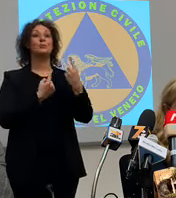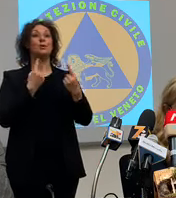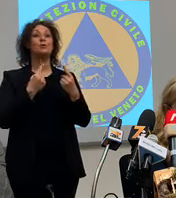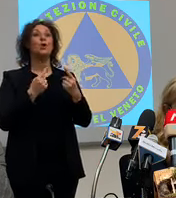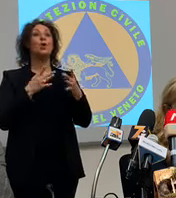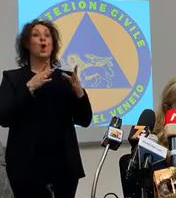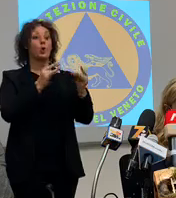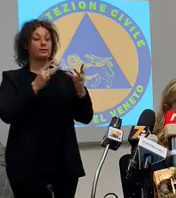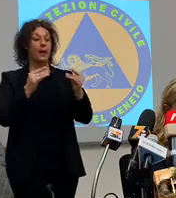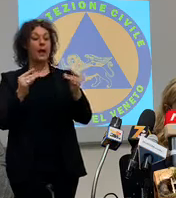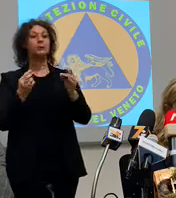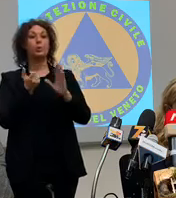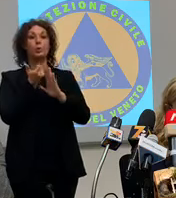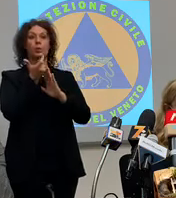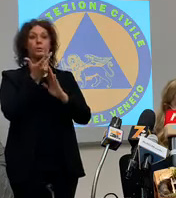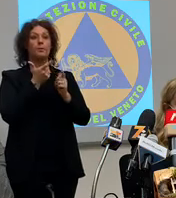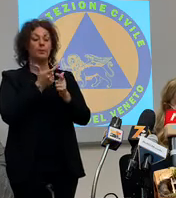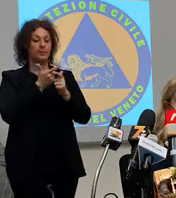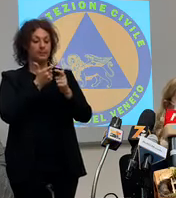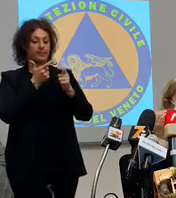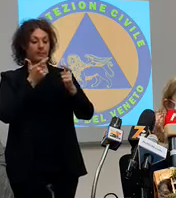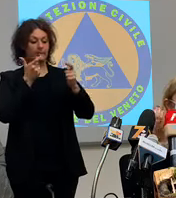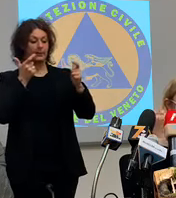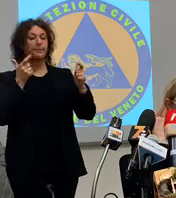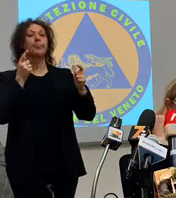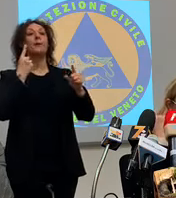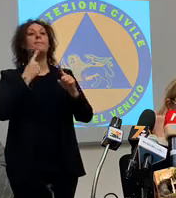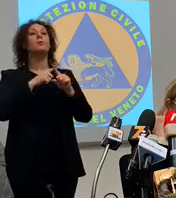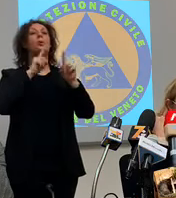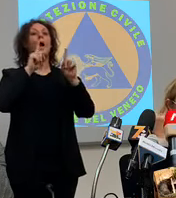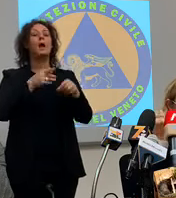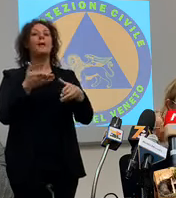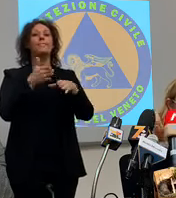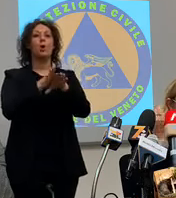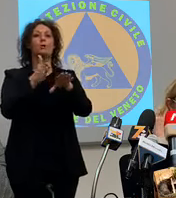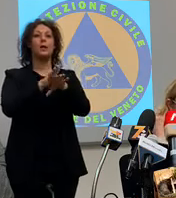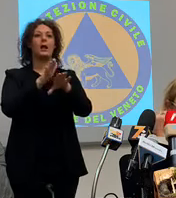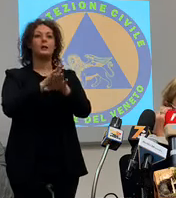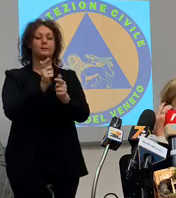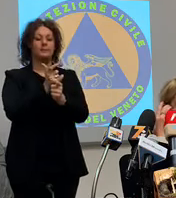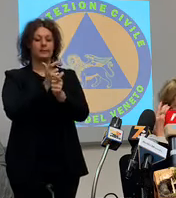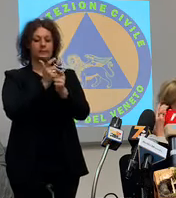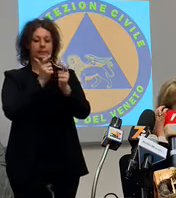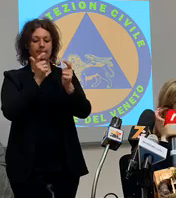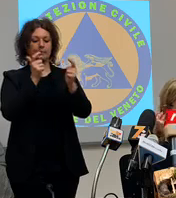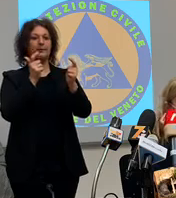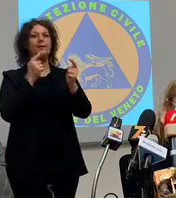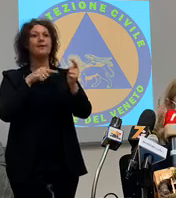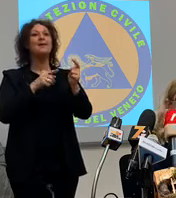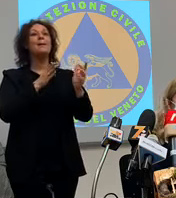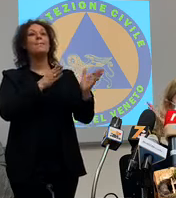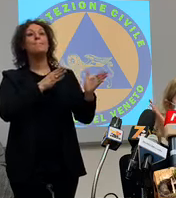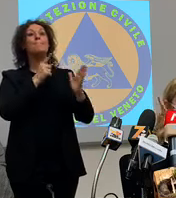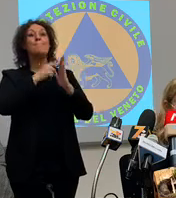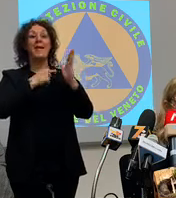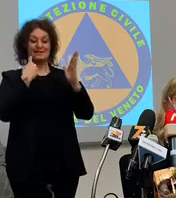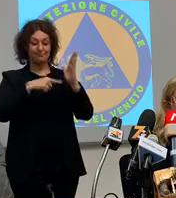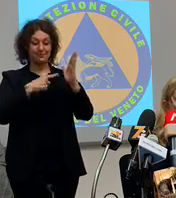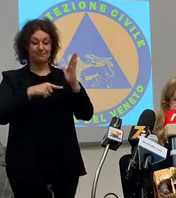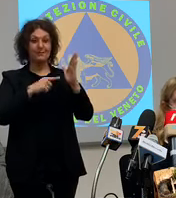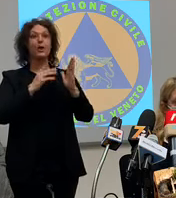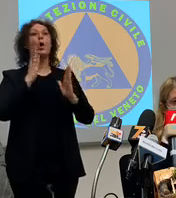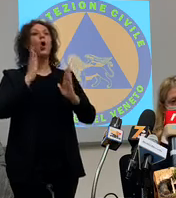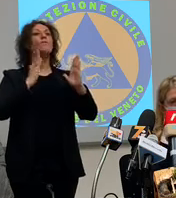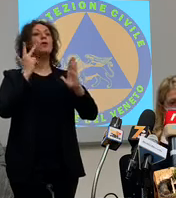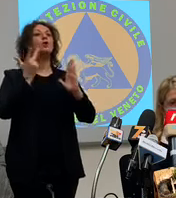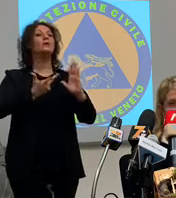poi un eccesso di mortalità confrontate con gli stessi periodi del triennio precedente perché dobbiamo capire